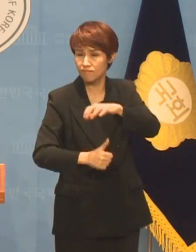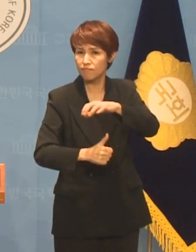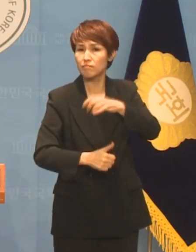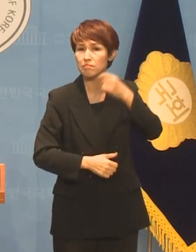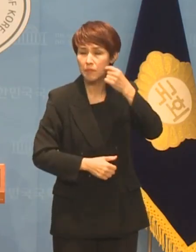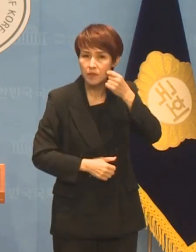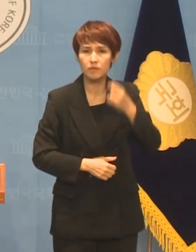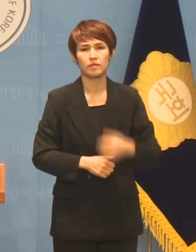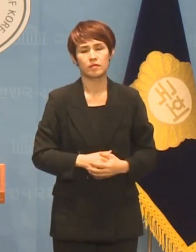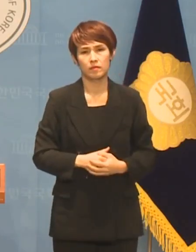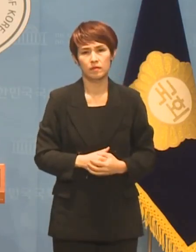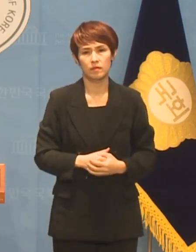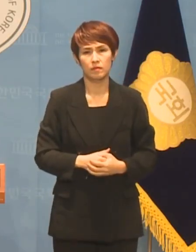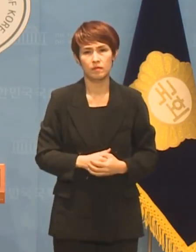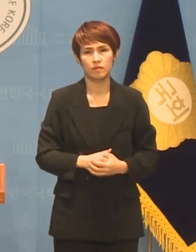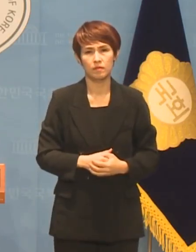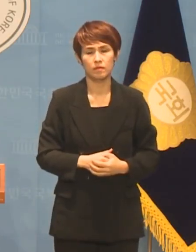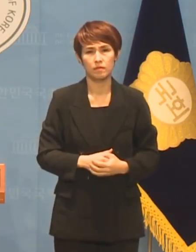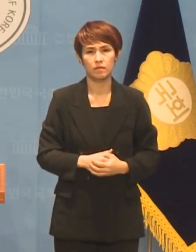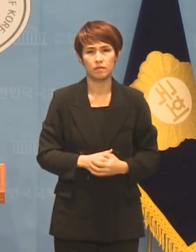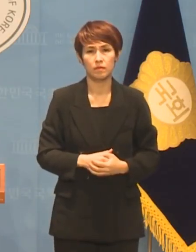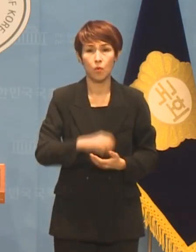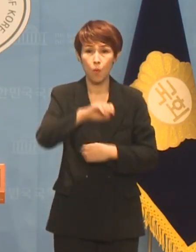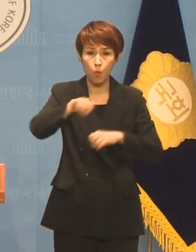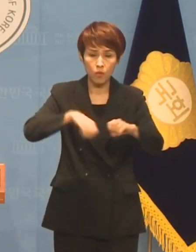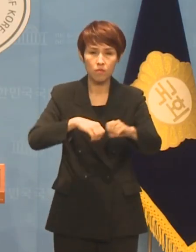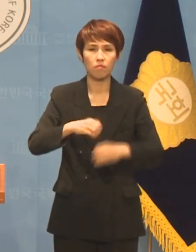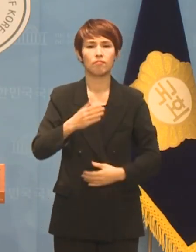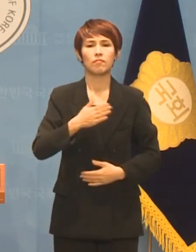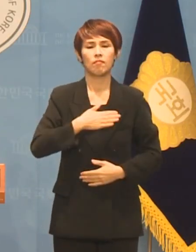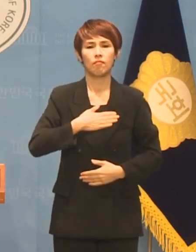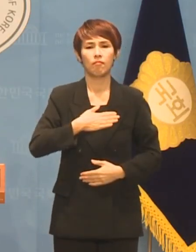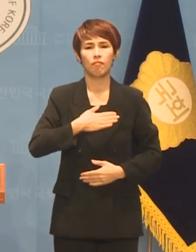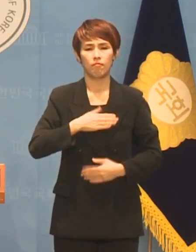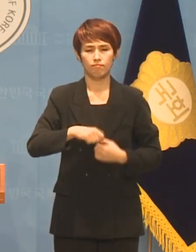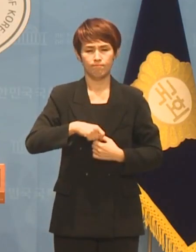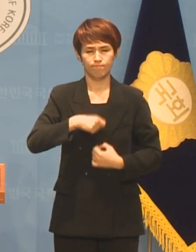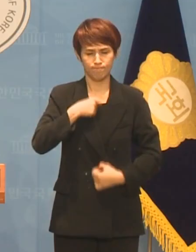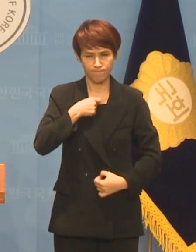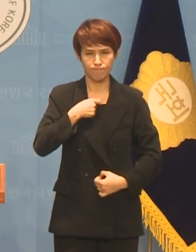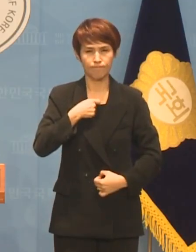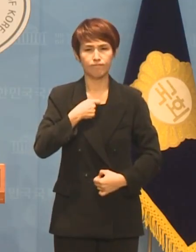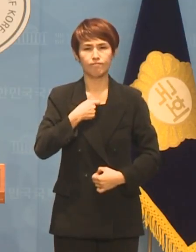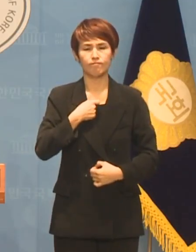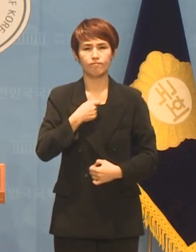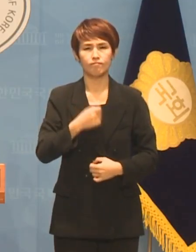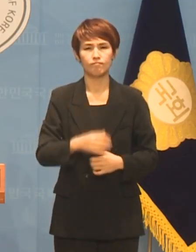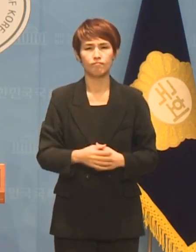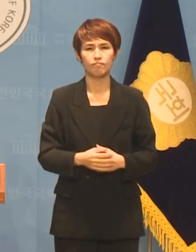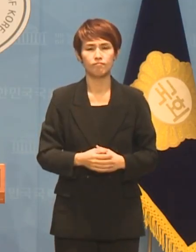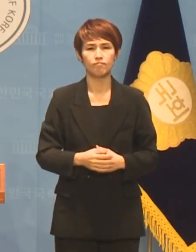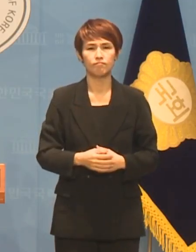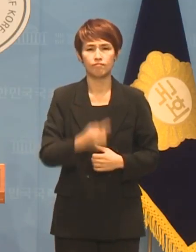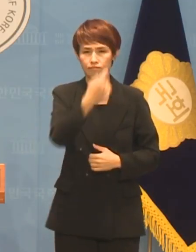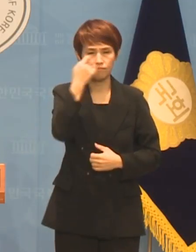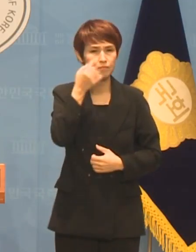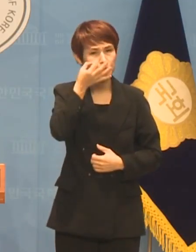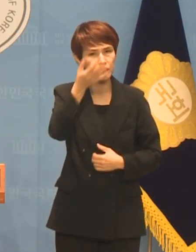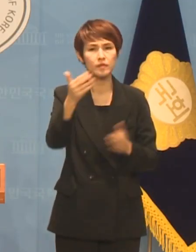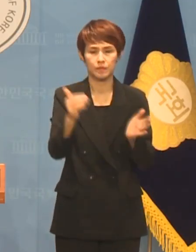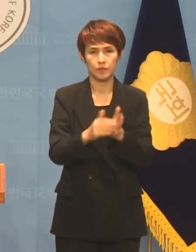사실이 밝혀지고 오히려 저희 청렴성과 도덕성만 증명되었습니다.